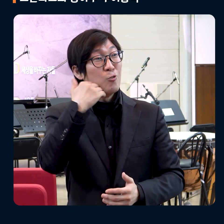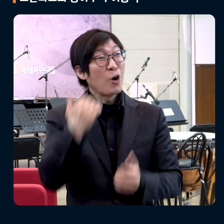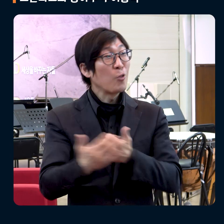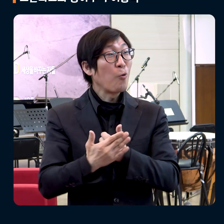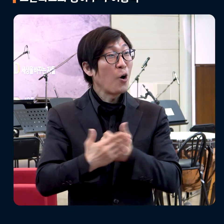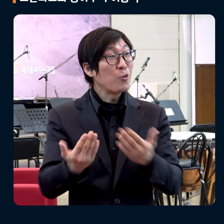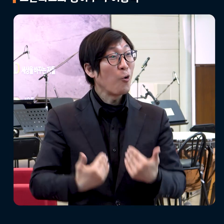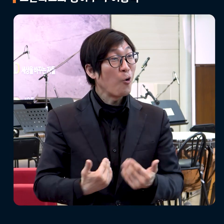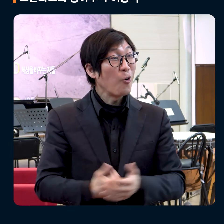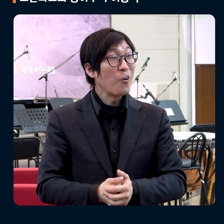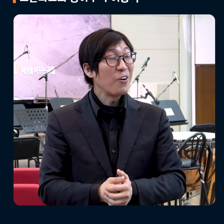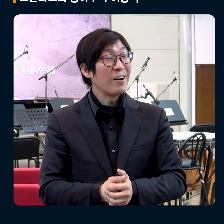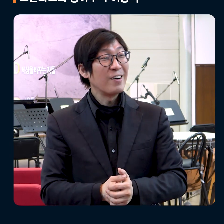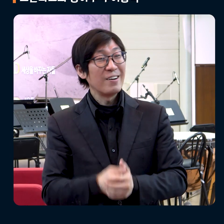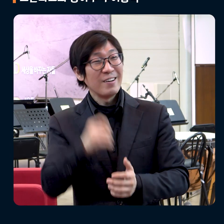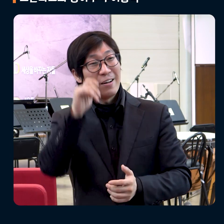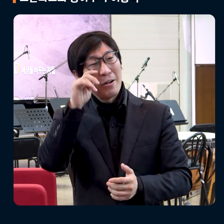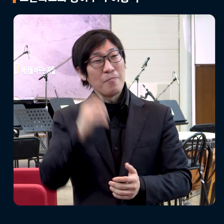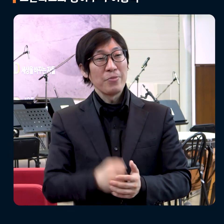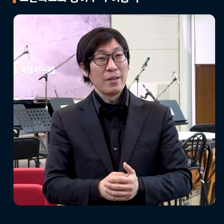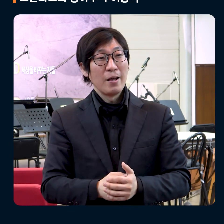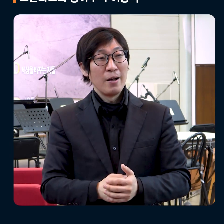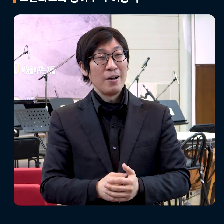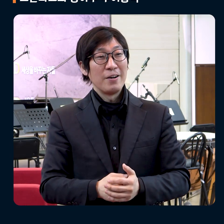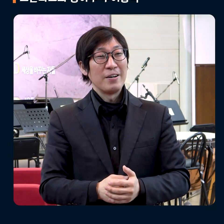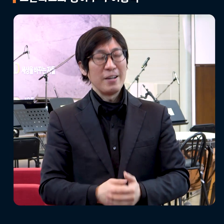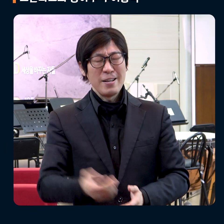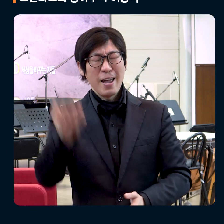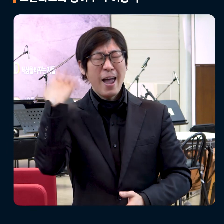지경이에요. 바로 그때 여러분